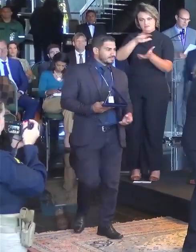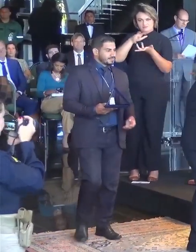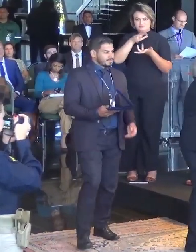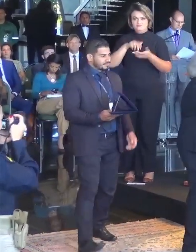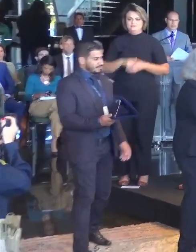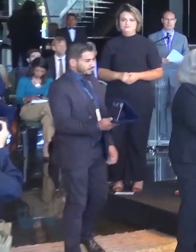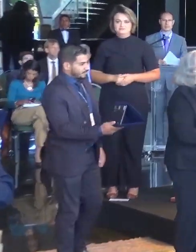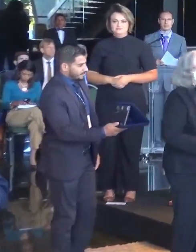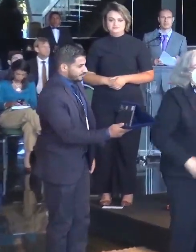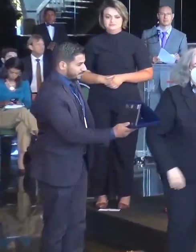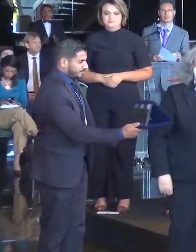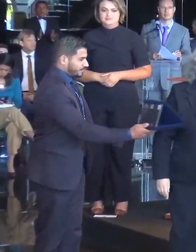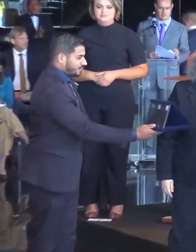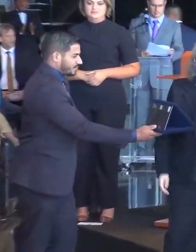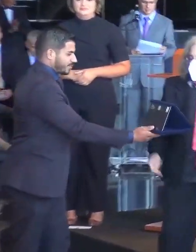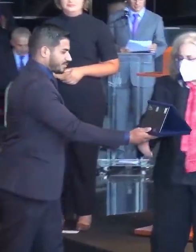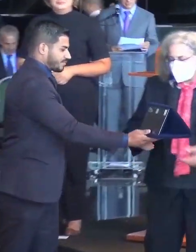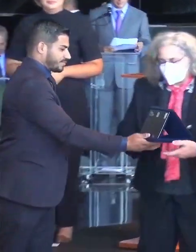internacional.